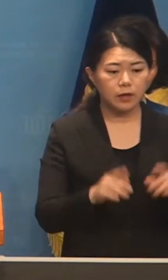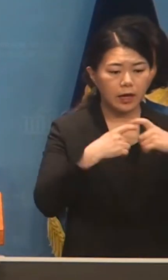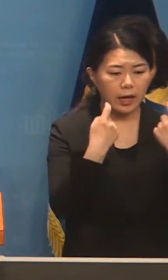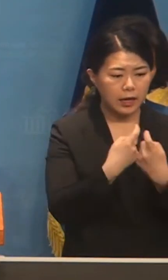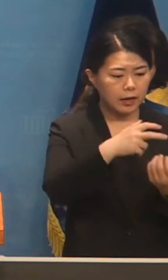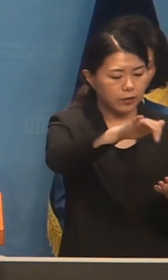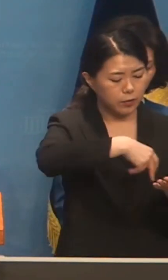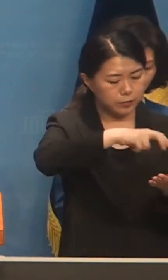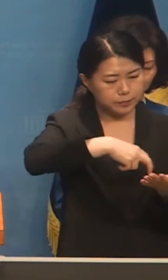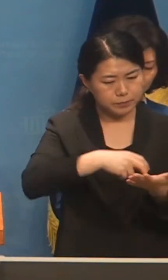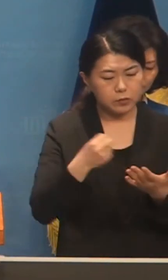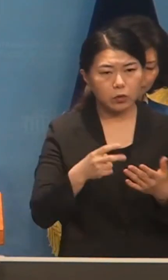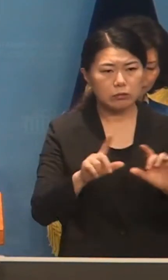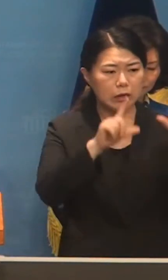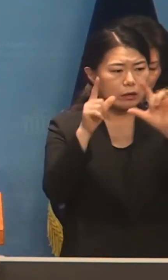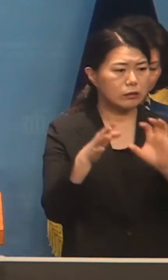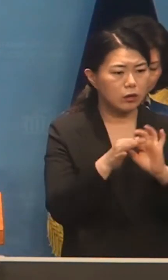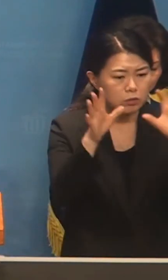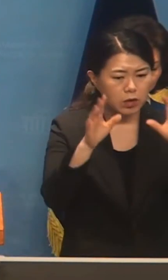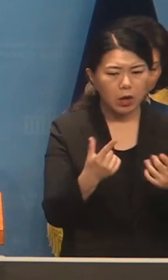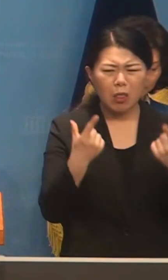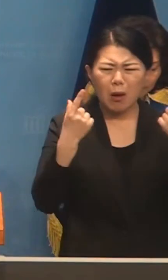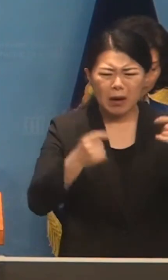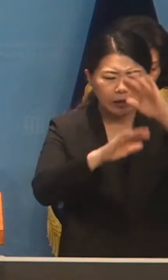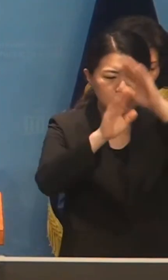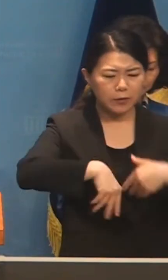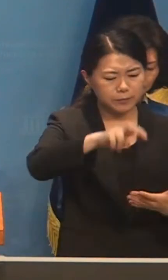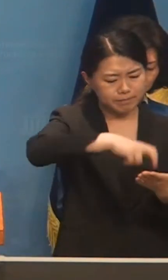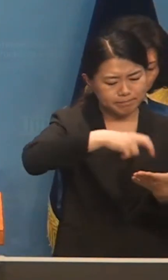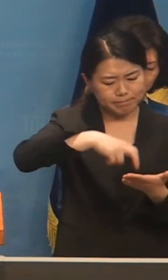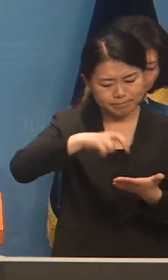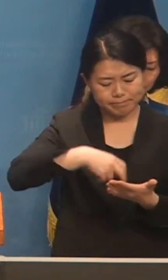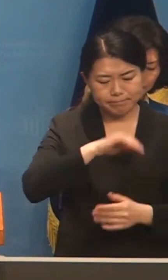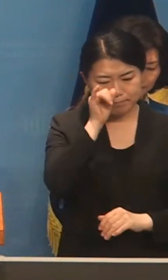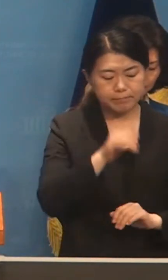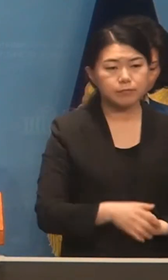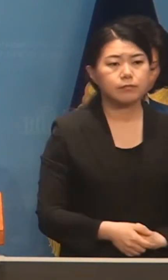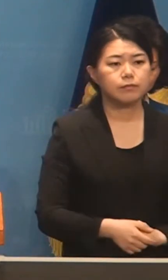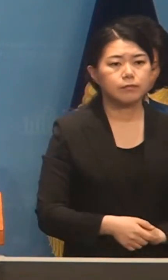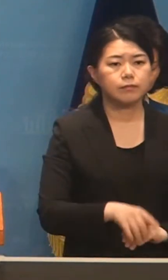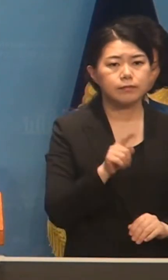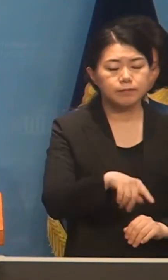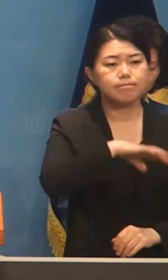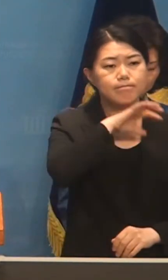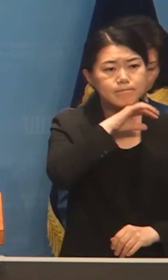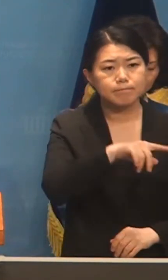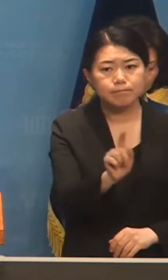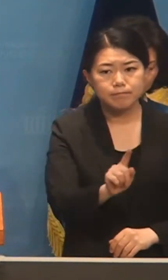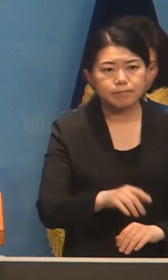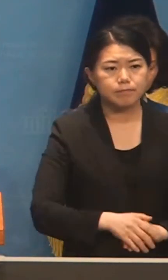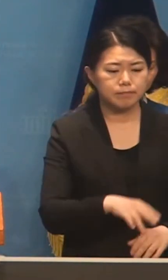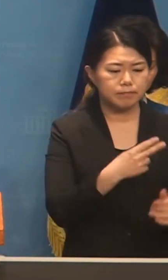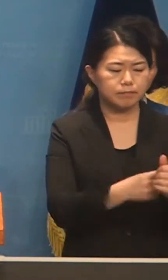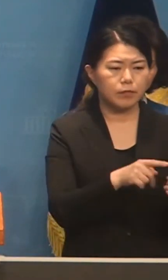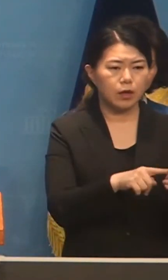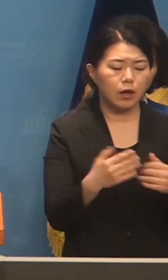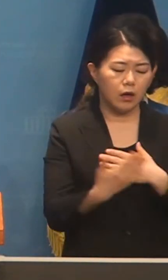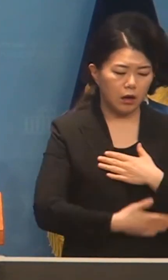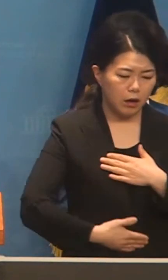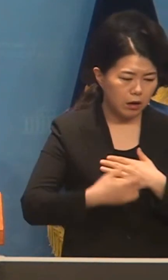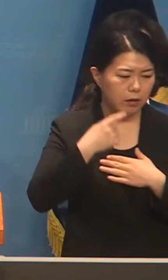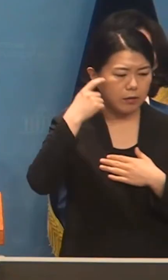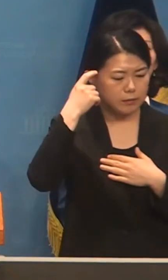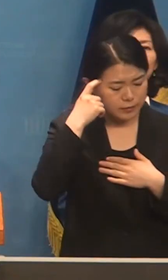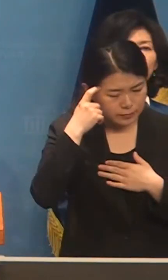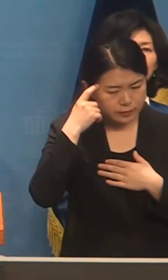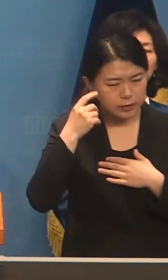연락처로 일과와 상관없이 같은 내용의 민원이 계속해서 들어왔습니다. 이런 민원은 선생님을 신체적으로,